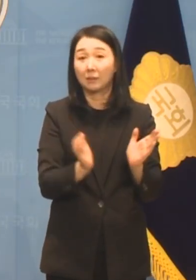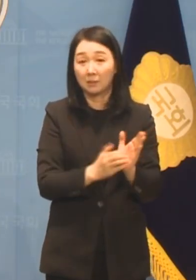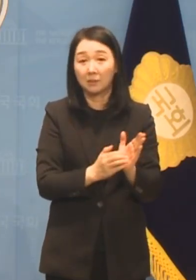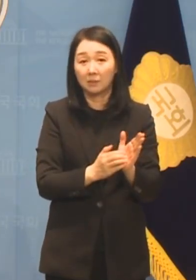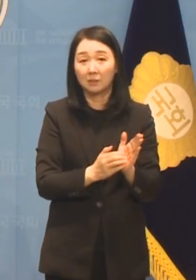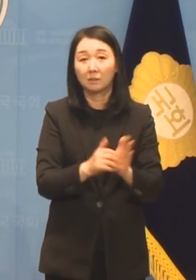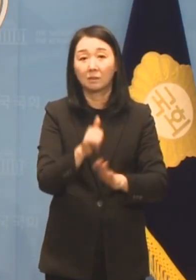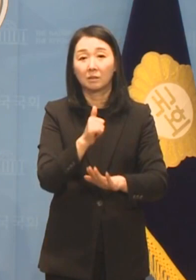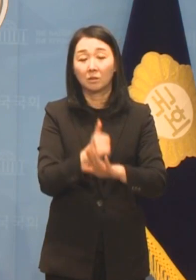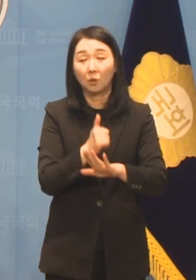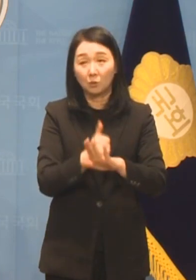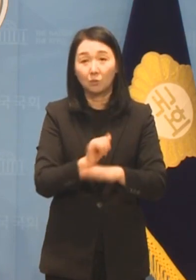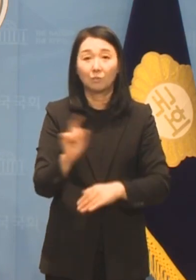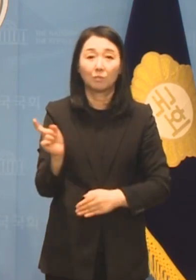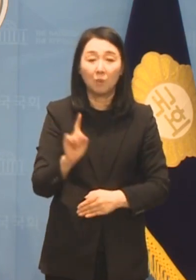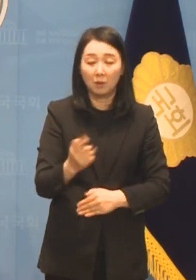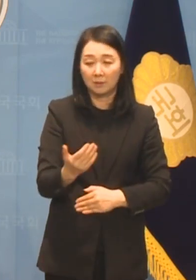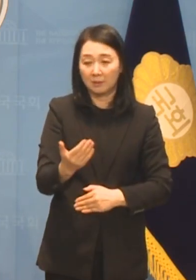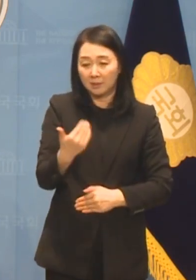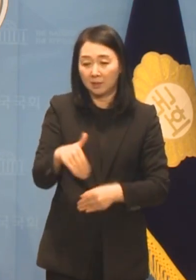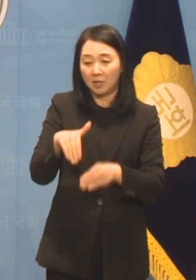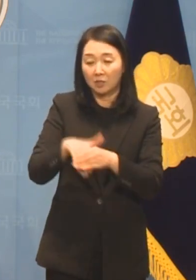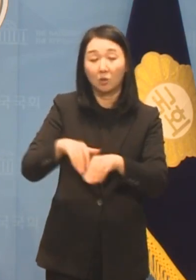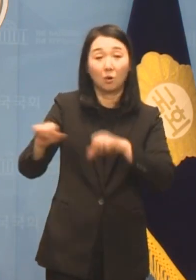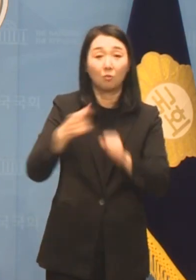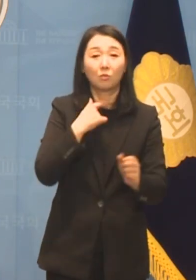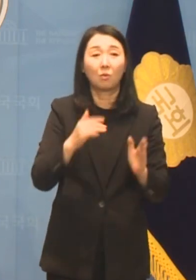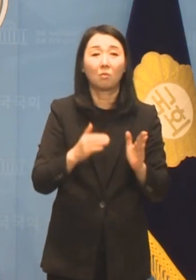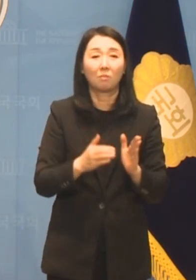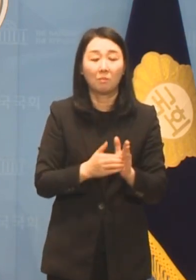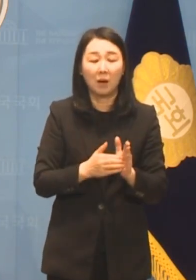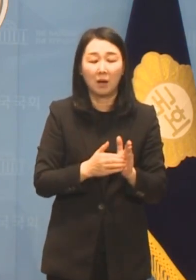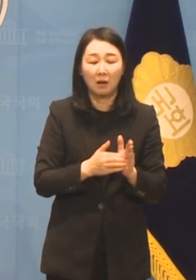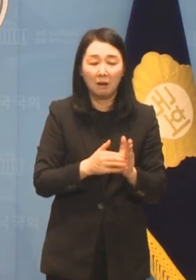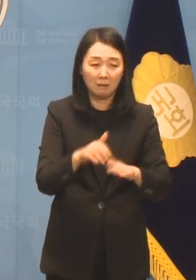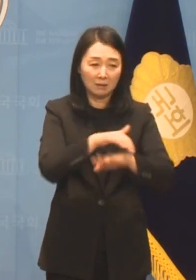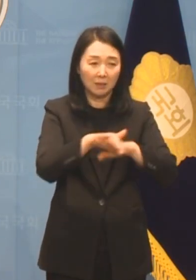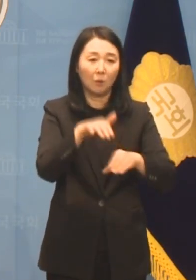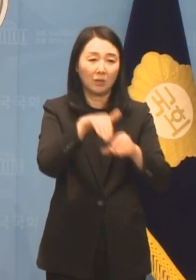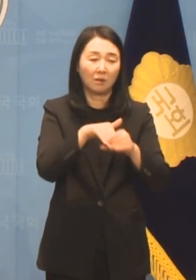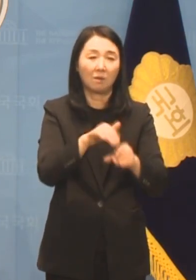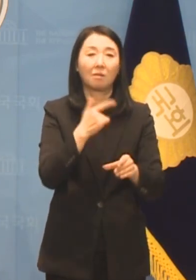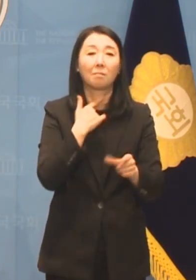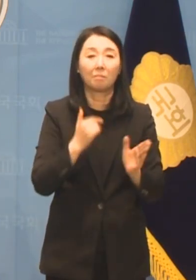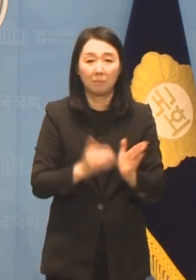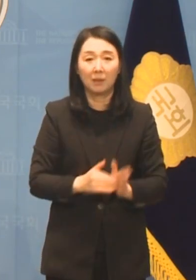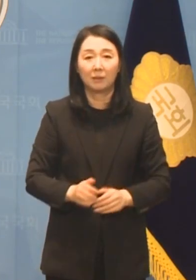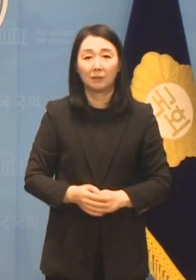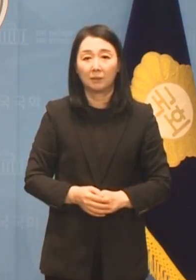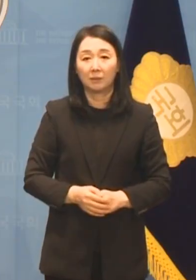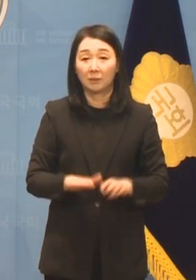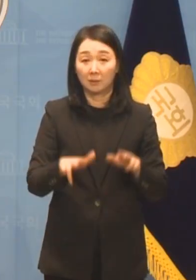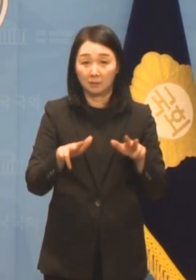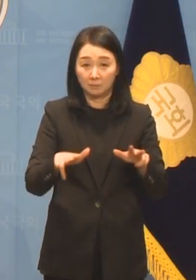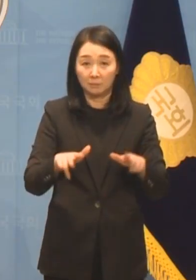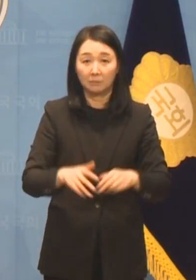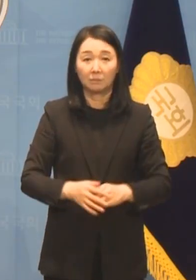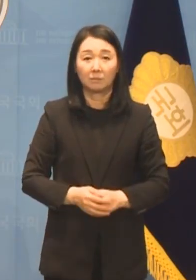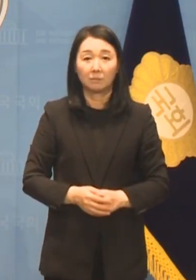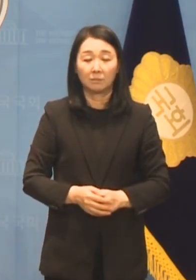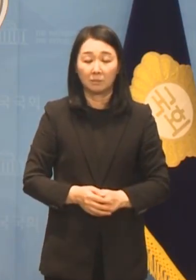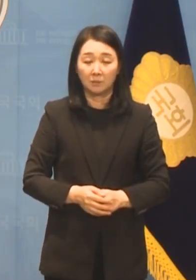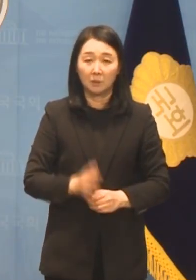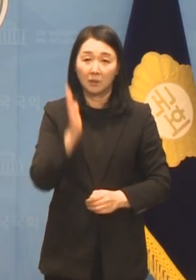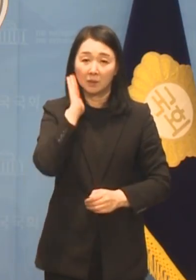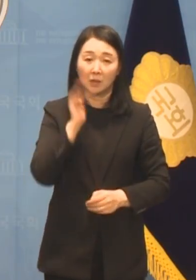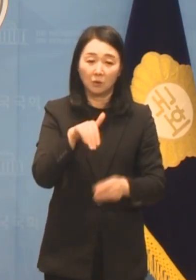사실상 공공연한 사전선거 운동이자 관건선거를 펼친 바 있습니다. 지금 조기